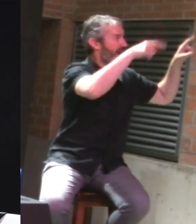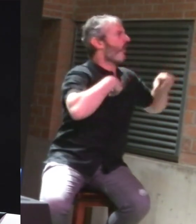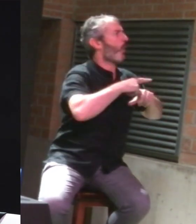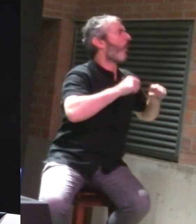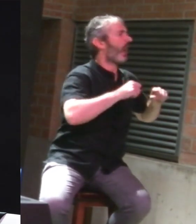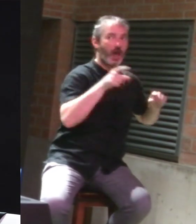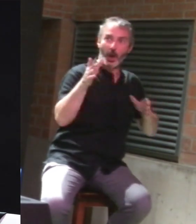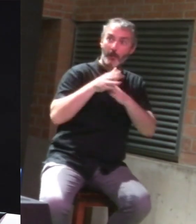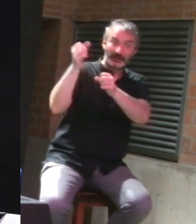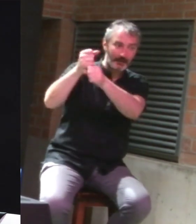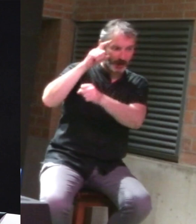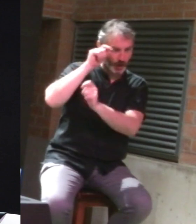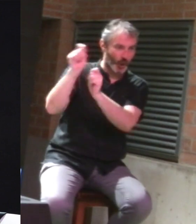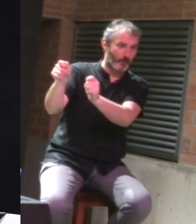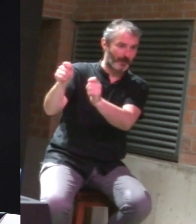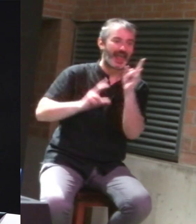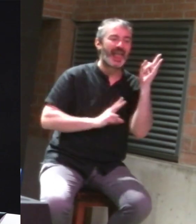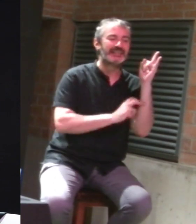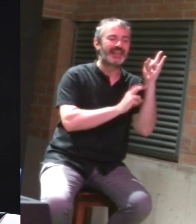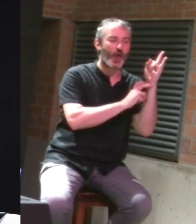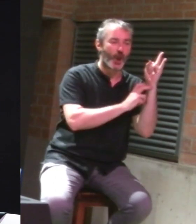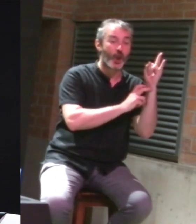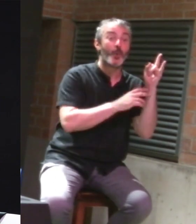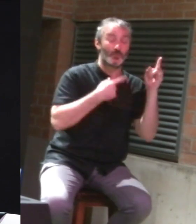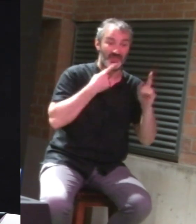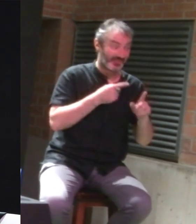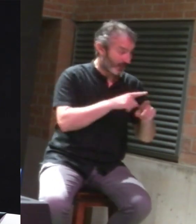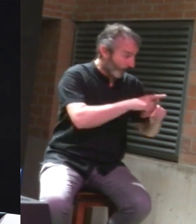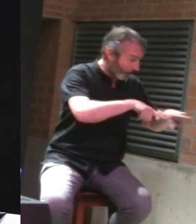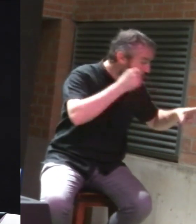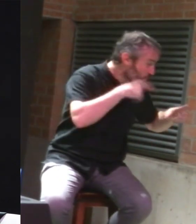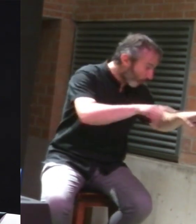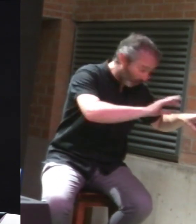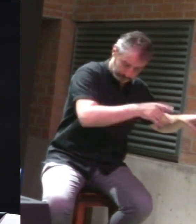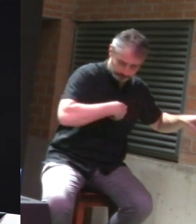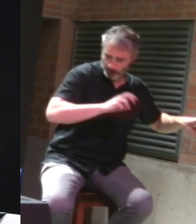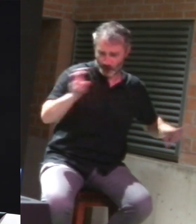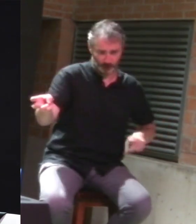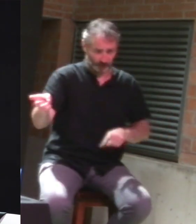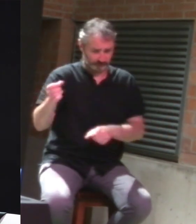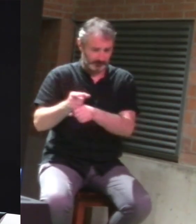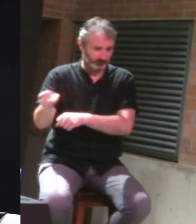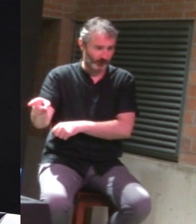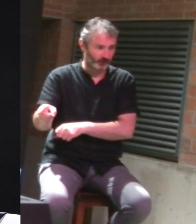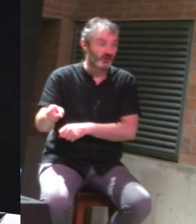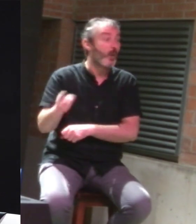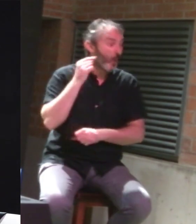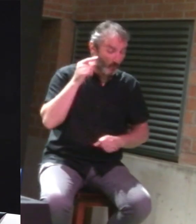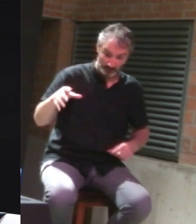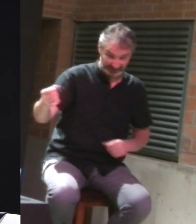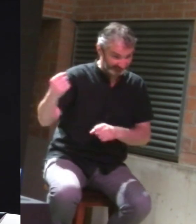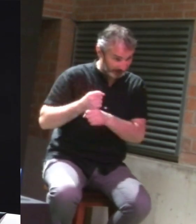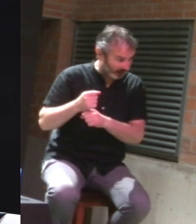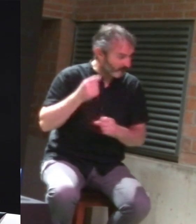Què faran les nostres amigues? Doncs una acció directa, tallar-los les trenes, algunes d'aquestes esquiroles, les